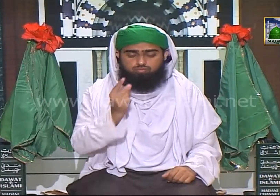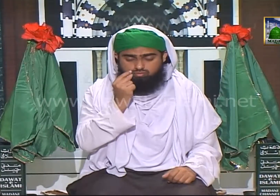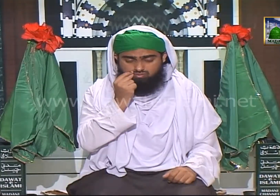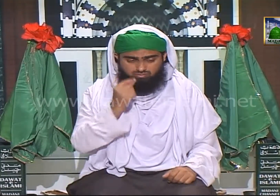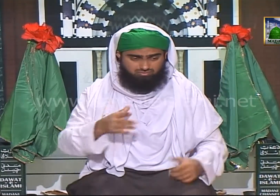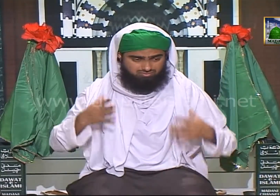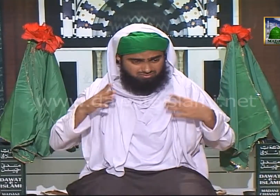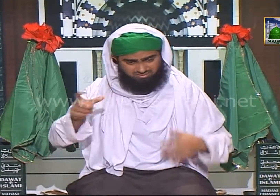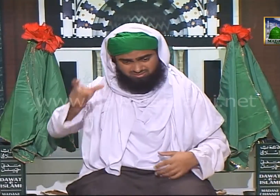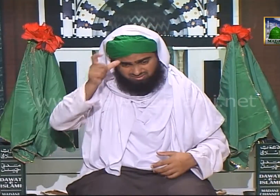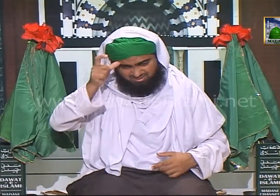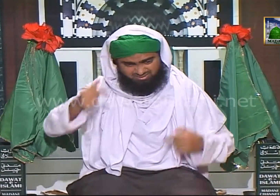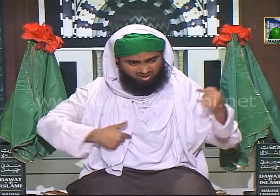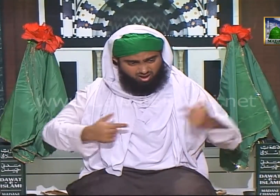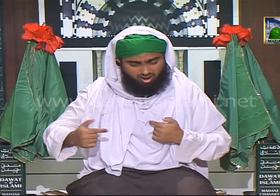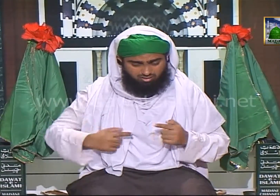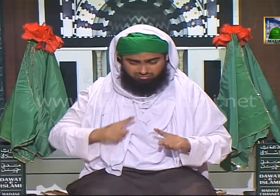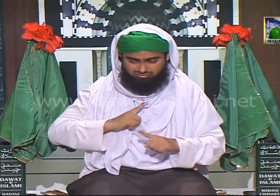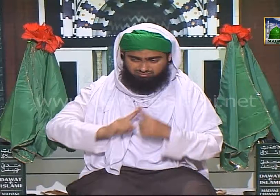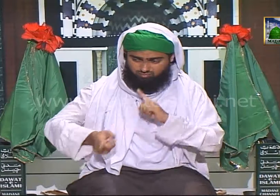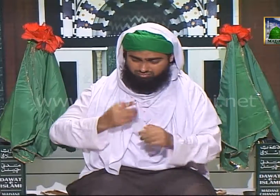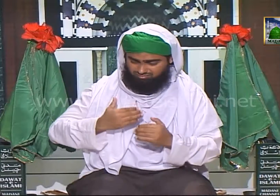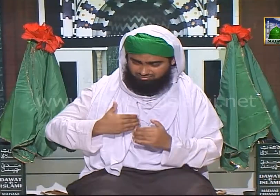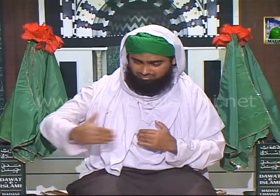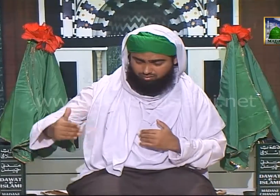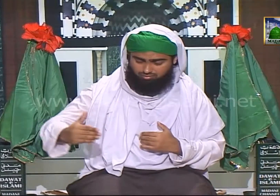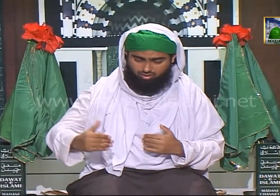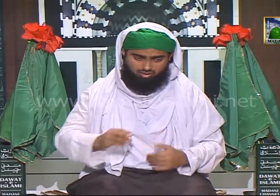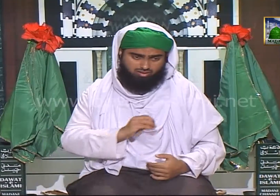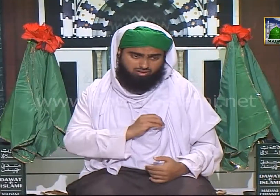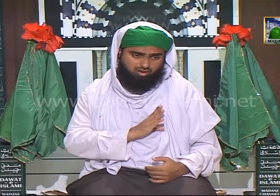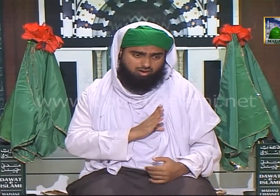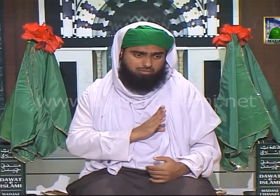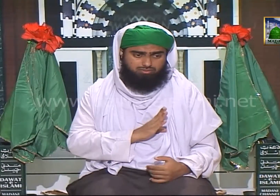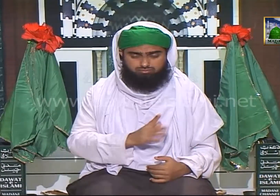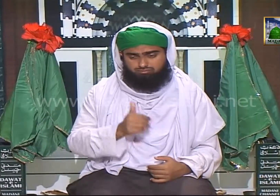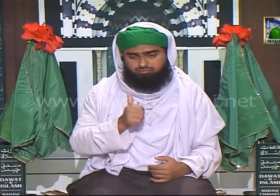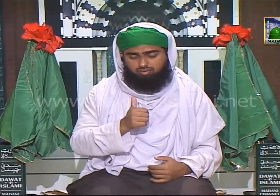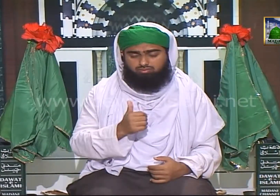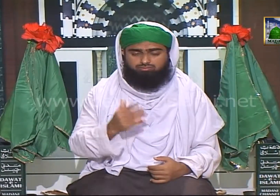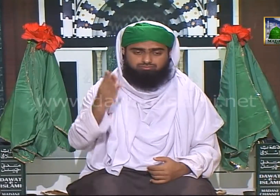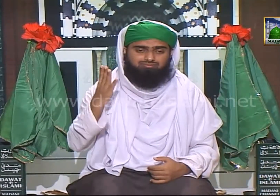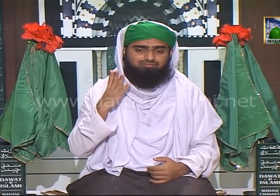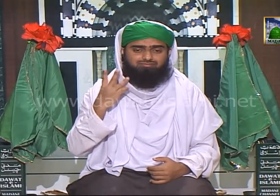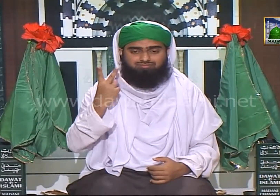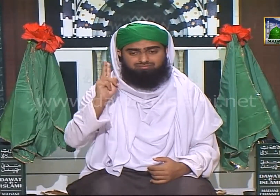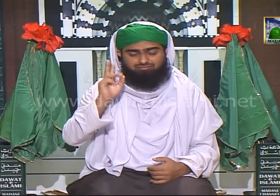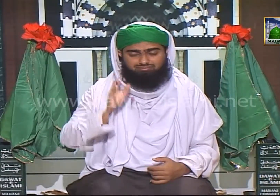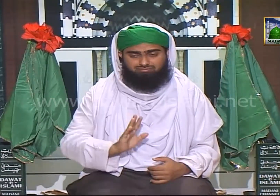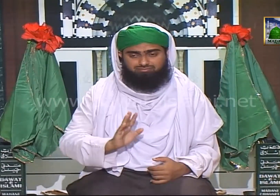ساتھ جہاد کرے. آپ جہاد کریں. تو میرے پیارے صحیح بھائیوں, کسب حلال کمانا یہ بہت بڑی سعادت ہے,